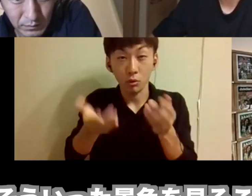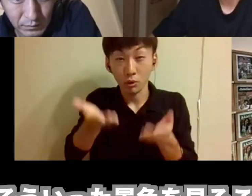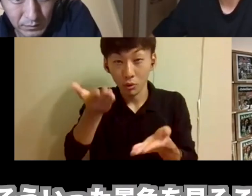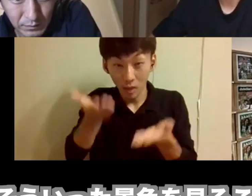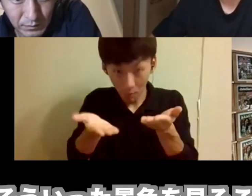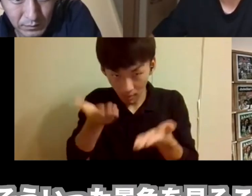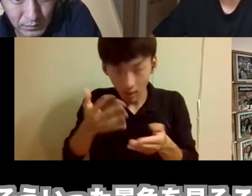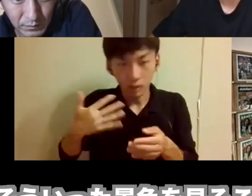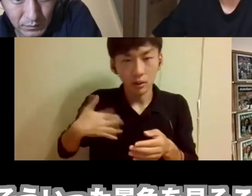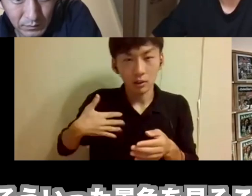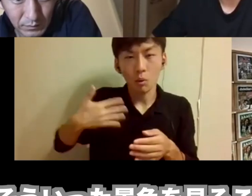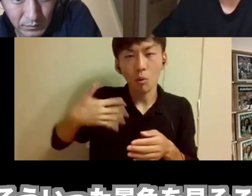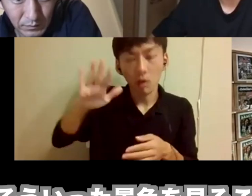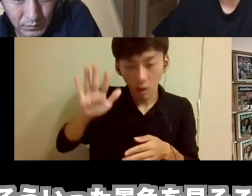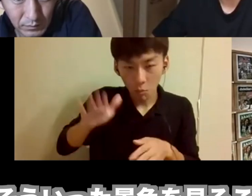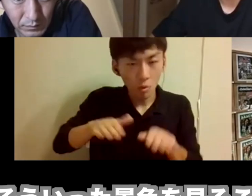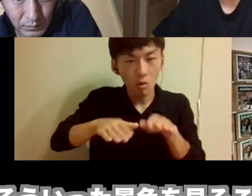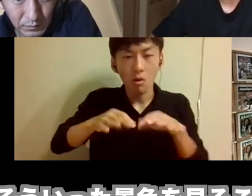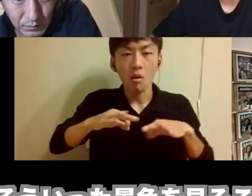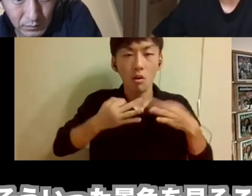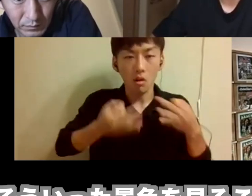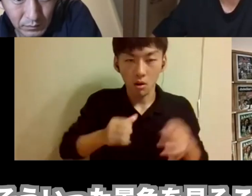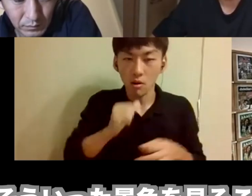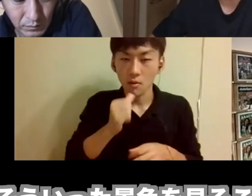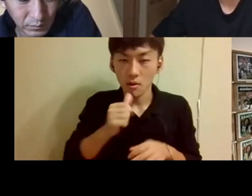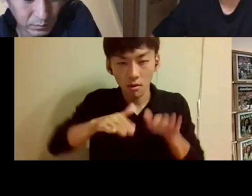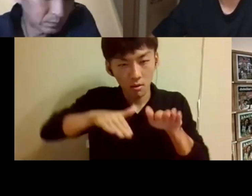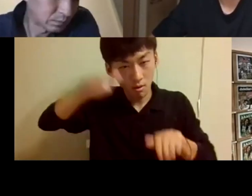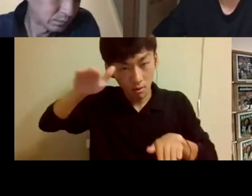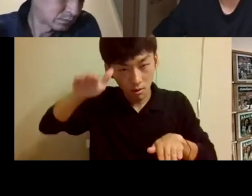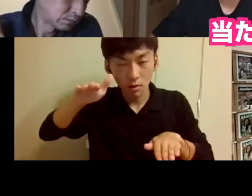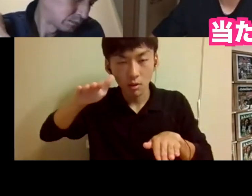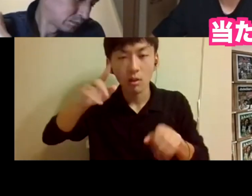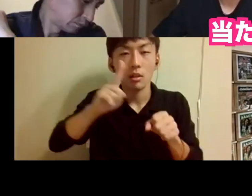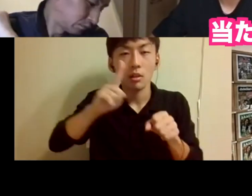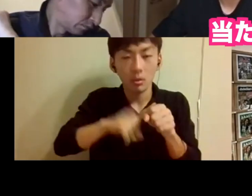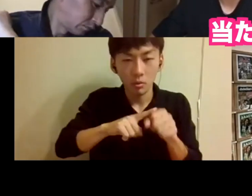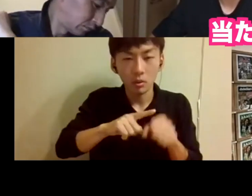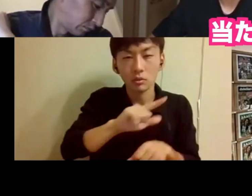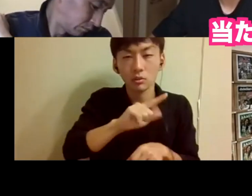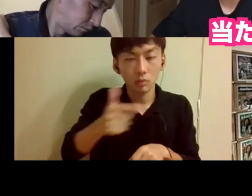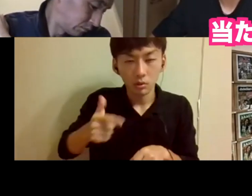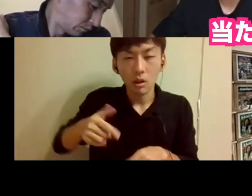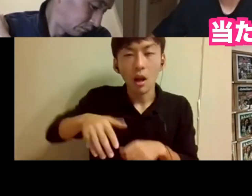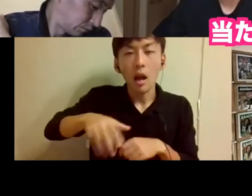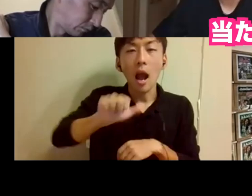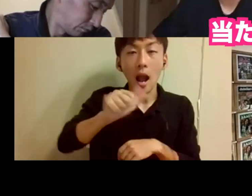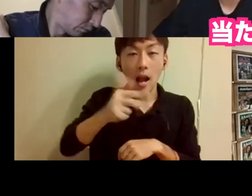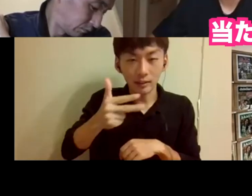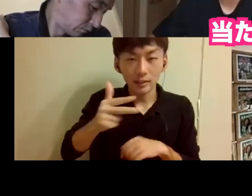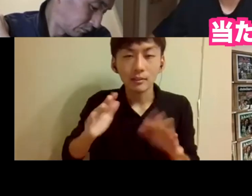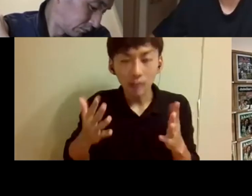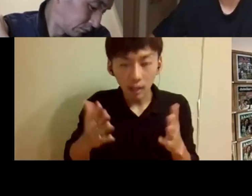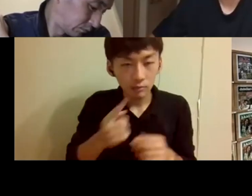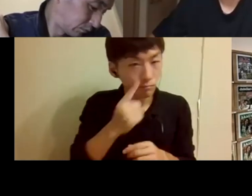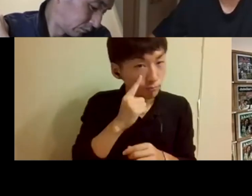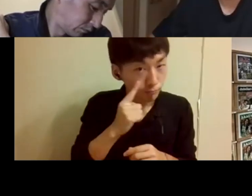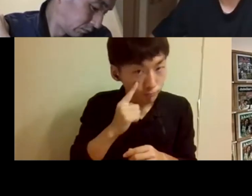た景色を見ることはやっぱり多かったですねああああああ当たり前に耳所いますみ